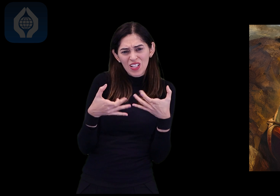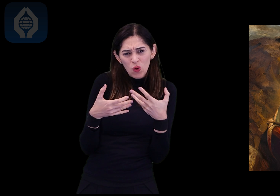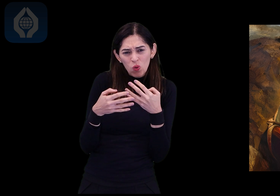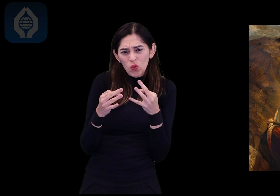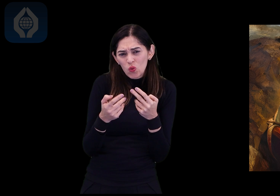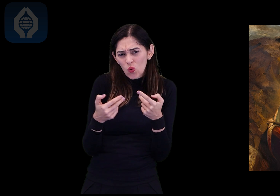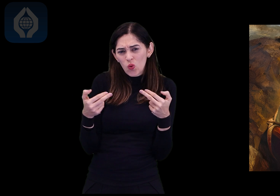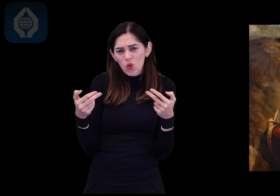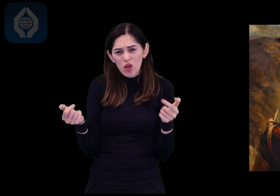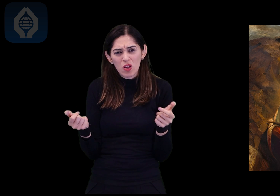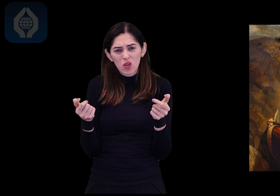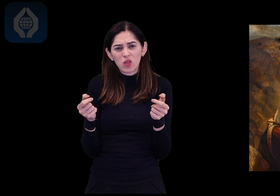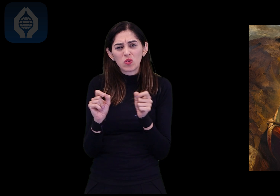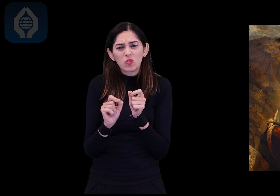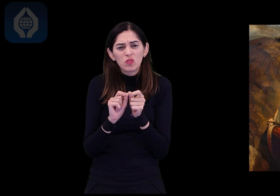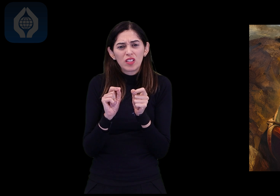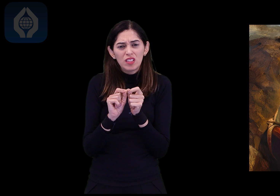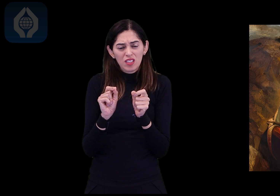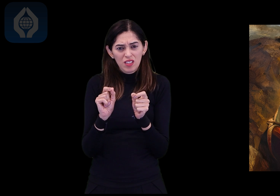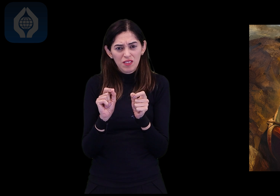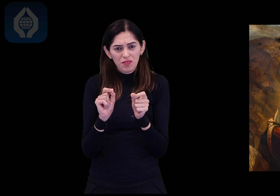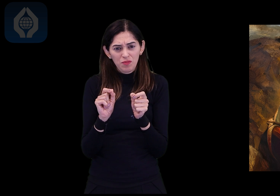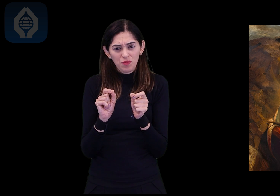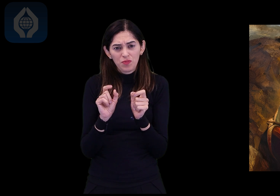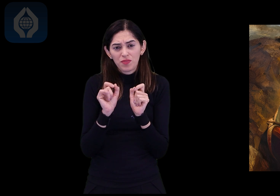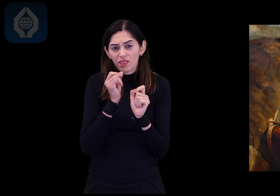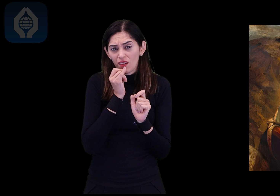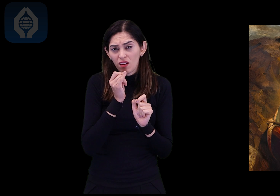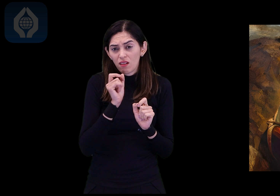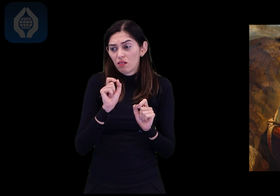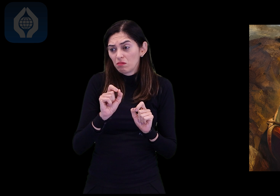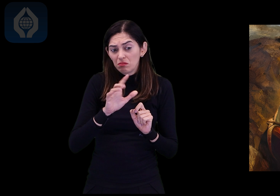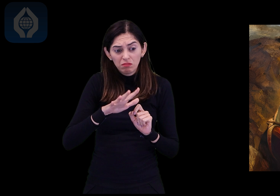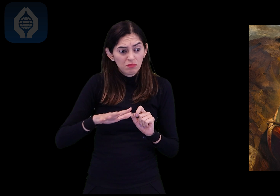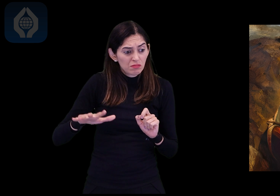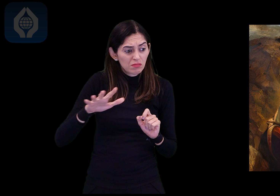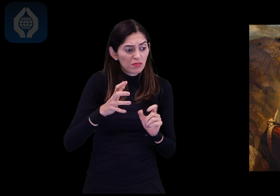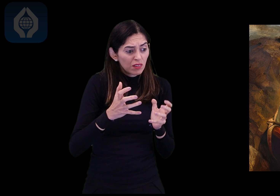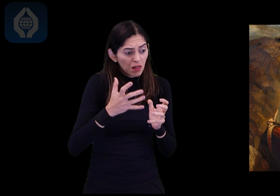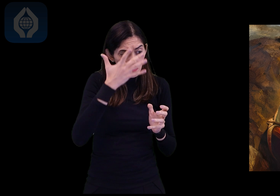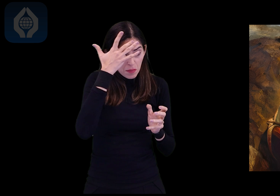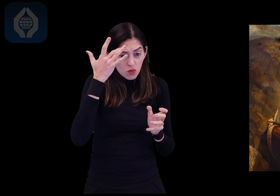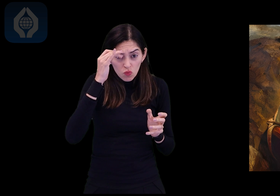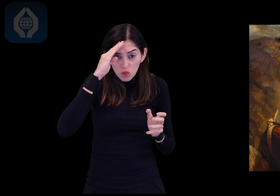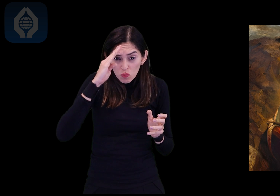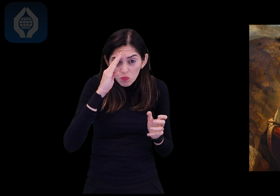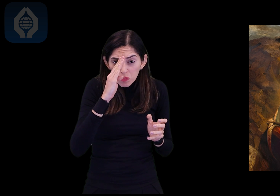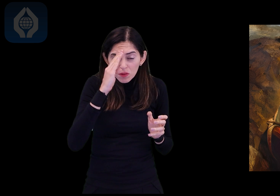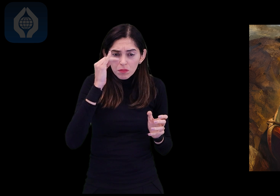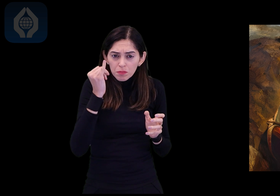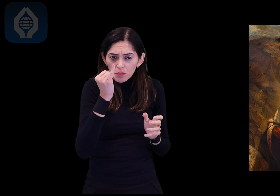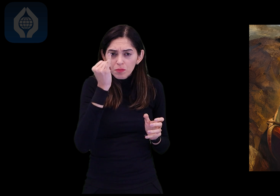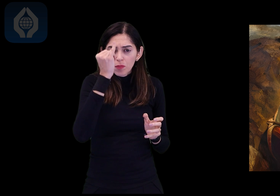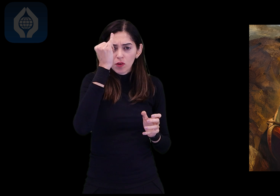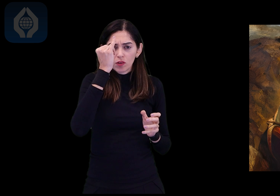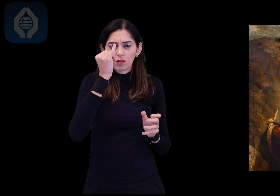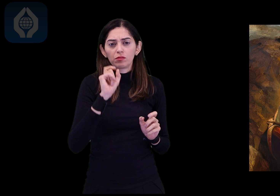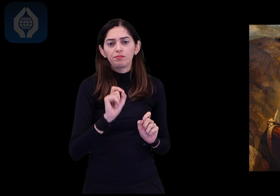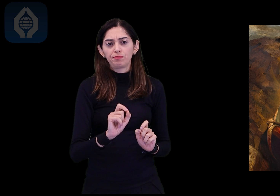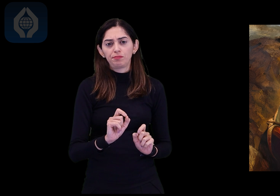que Moisés e o povo fizessem algo muito importante. Explique. O Senhor tinha dado os seus 10